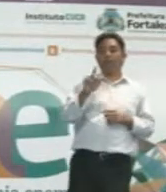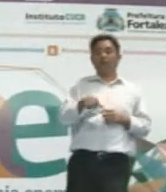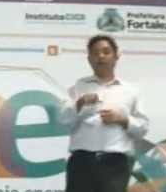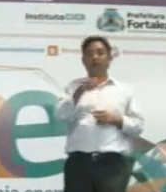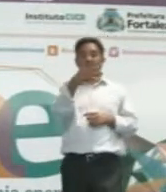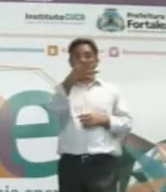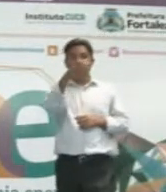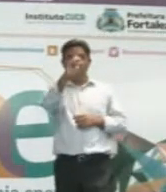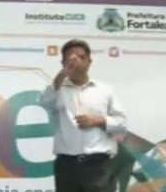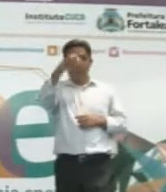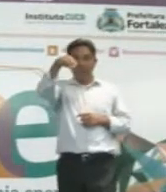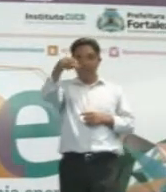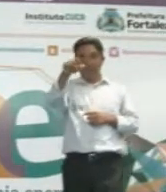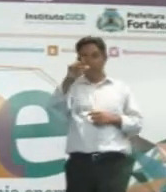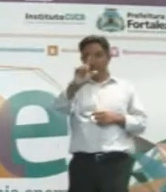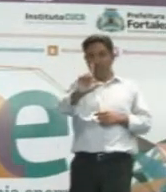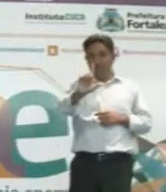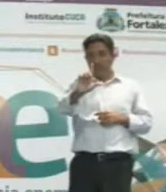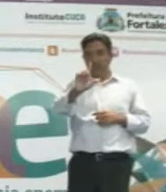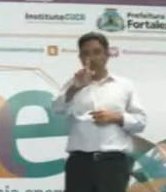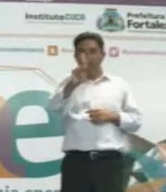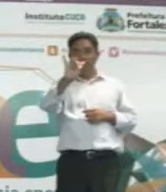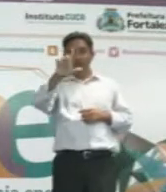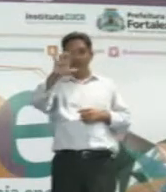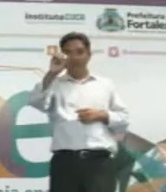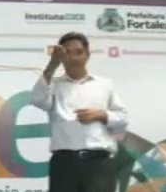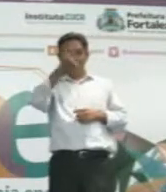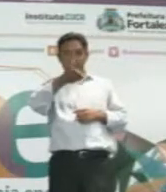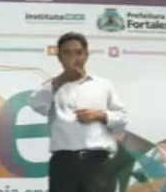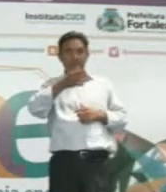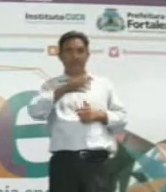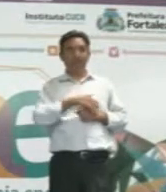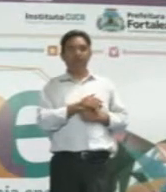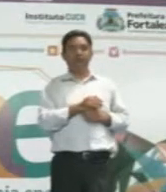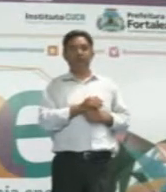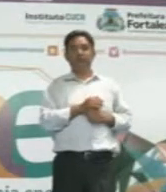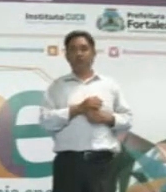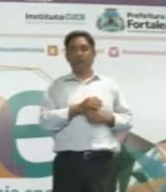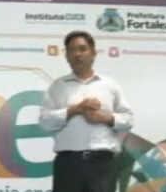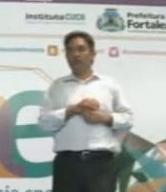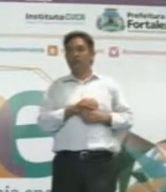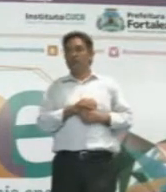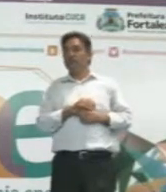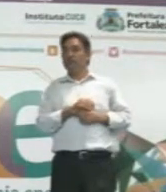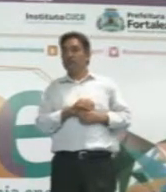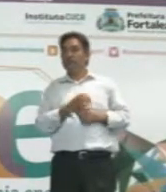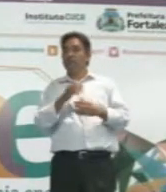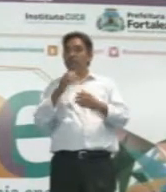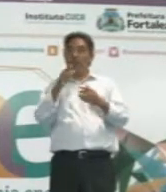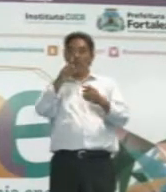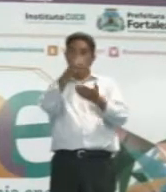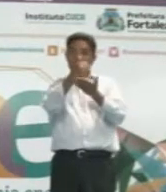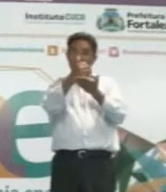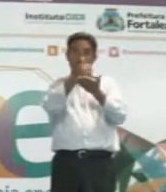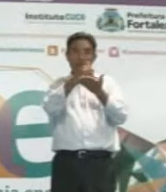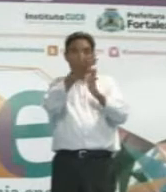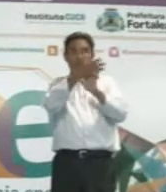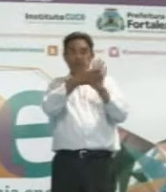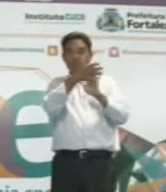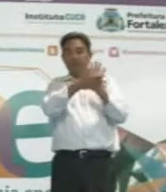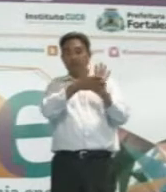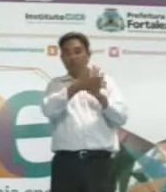de 40 miligramas por quilograma de massa corpórea. Com base nas informações do